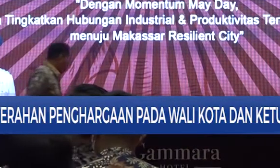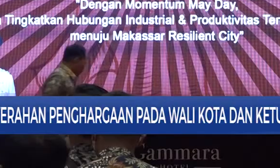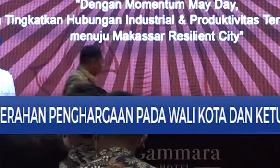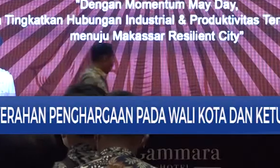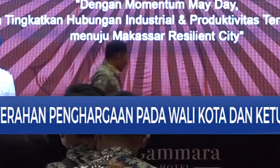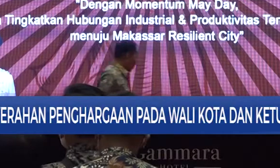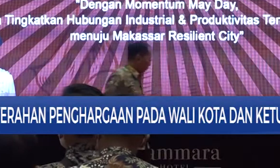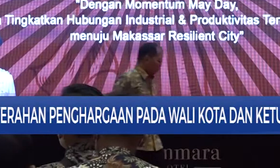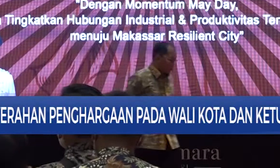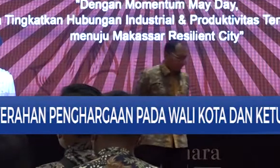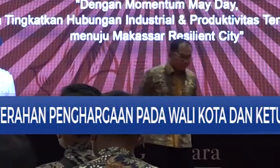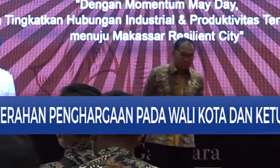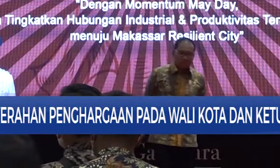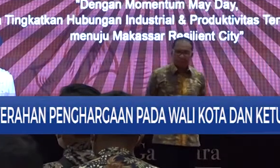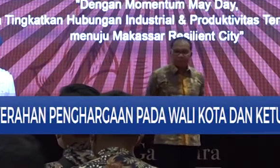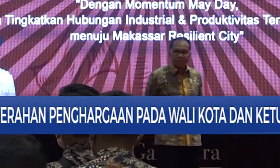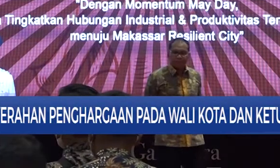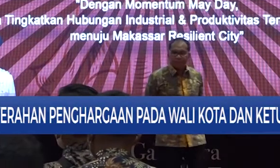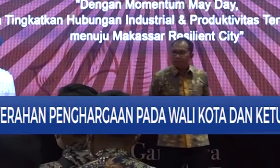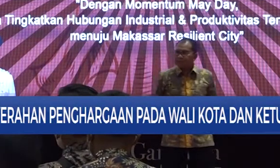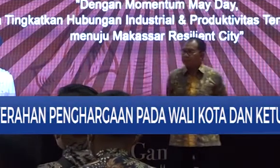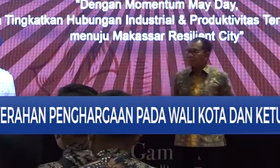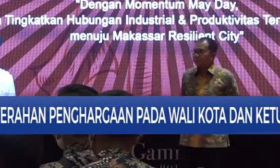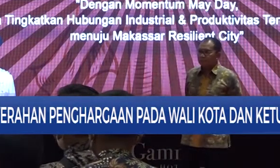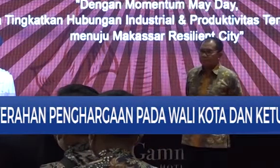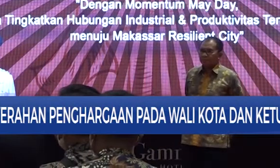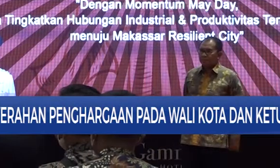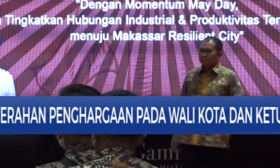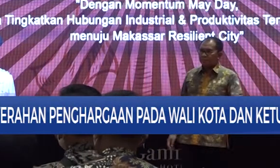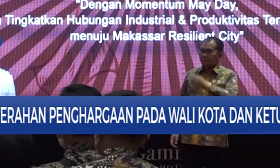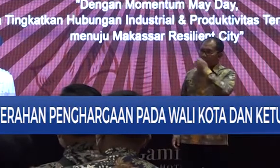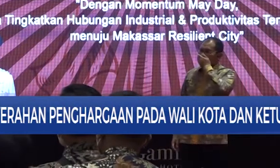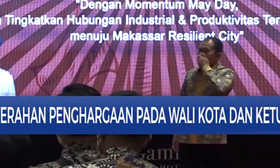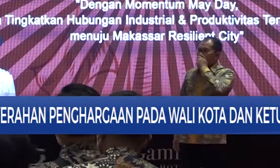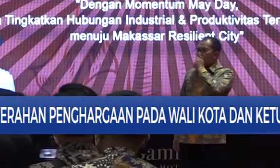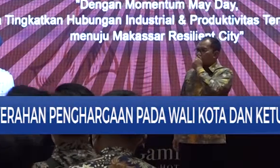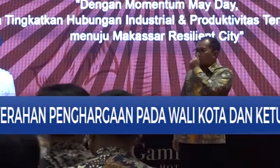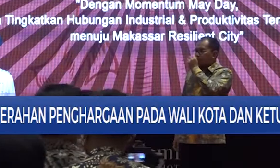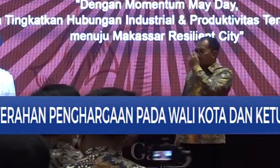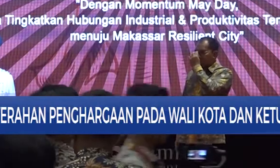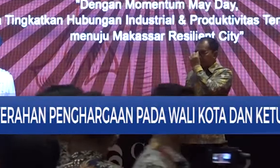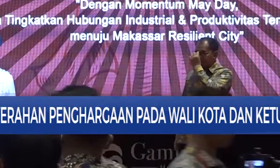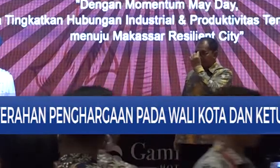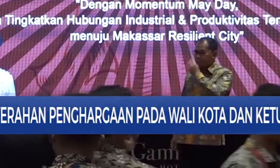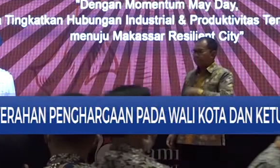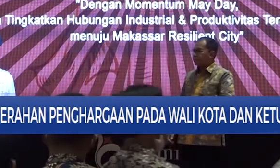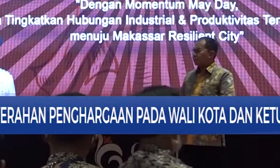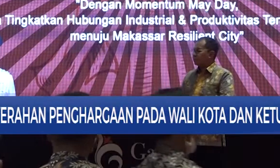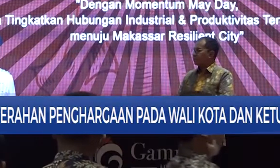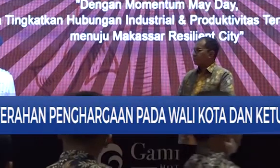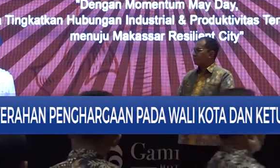Makassar Bapak H huk untuk na atas panggung dan juga kami mengundang